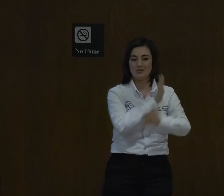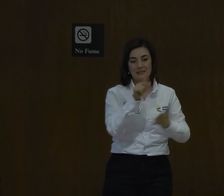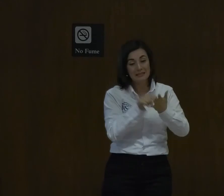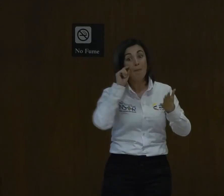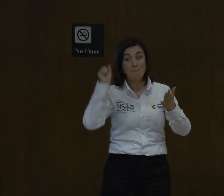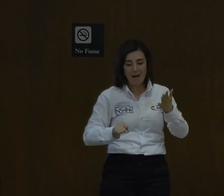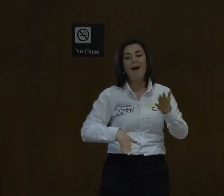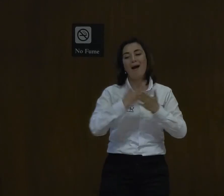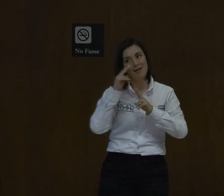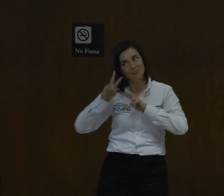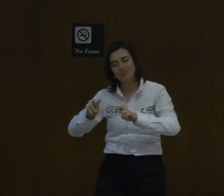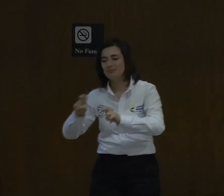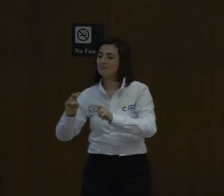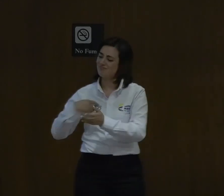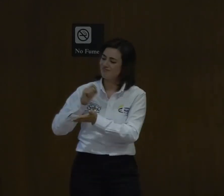tales.